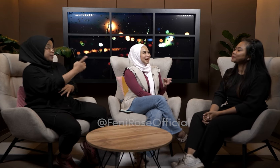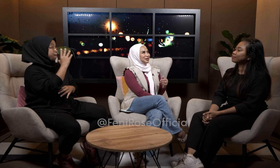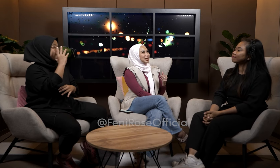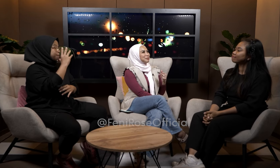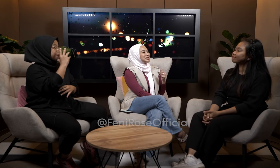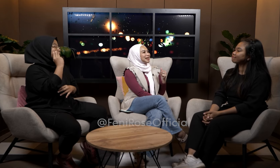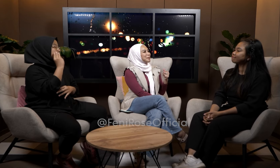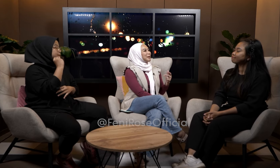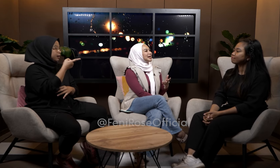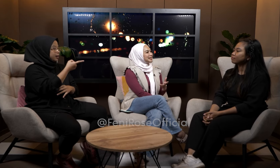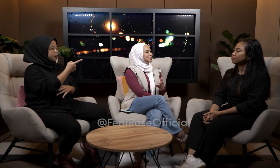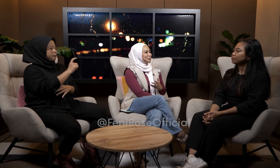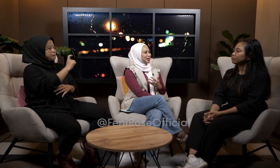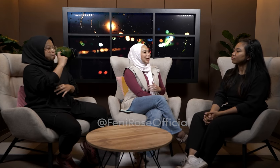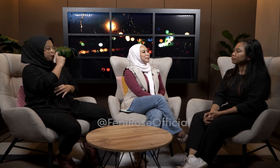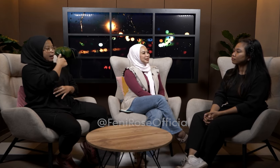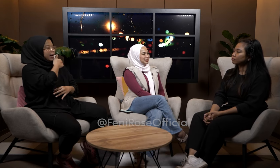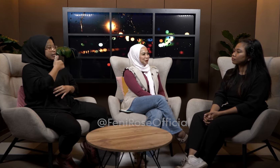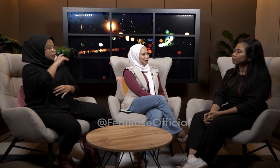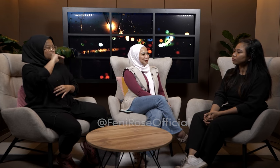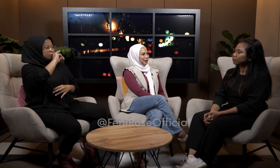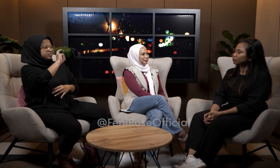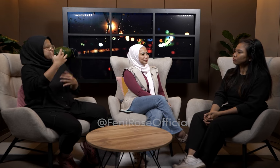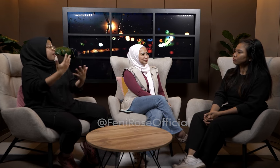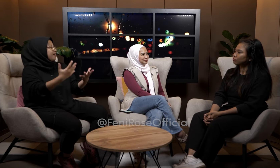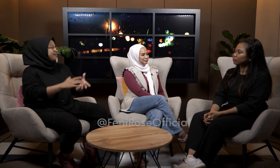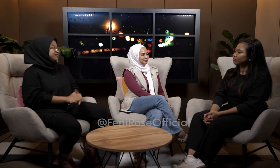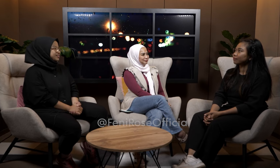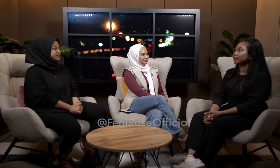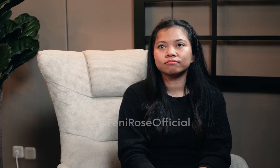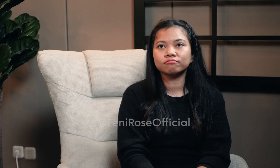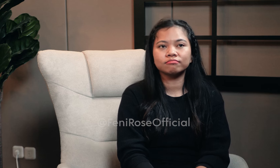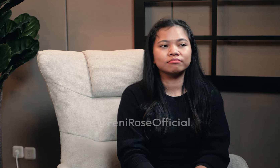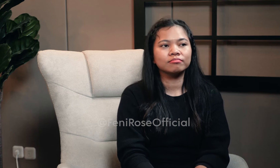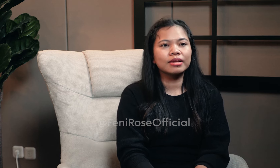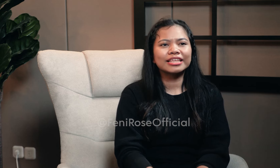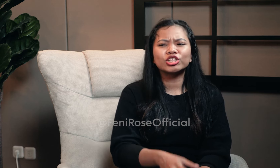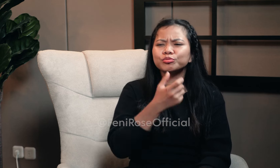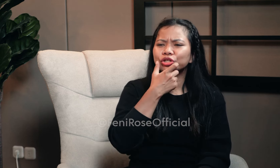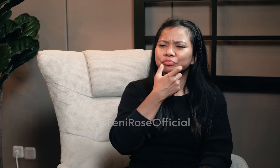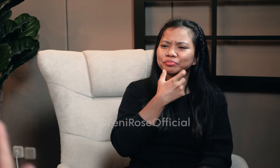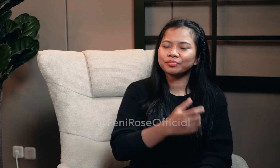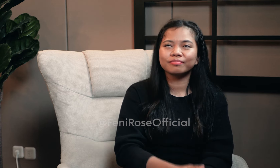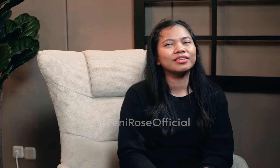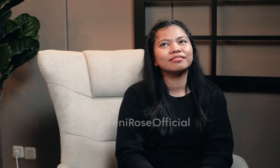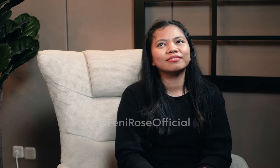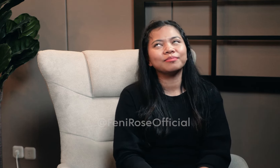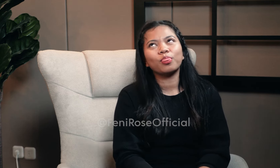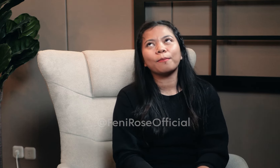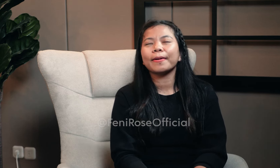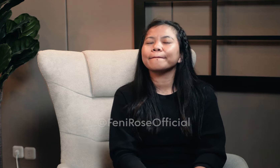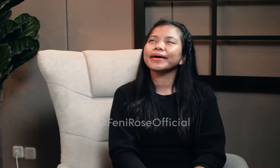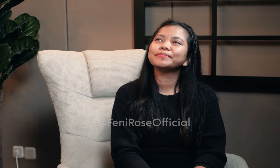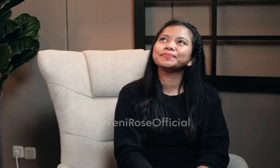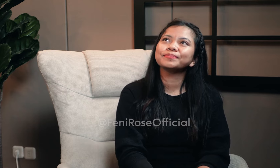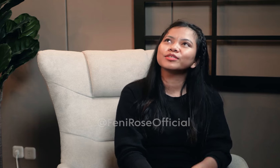kalau cara bicaranya Pak Anis tuh seperti apa sih contohnya ekspresinya gimana senyum-senyum aja sih